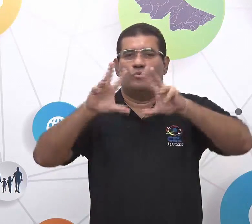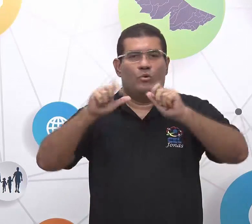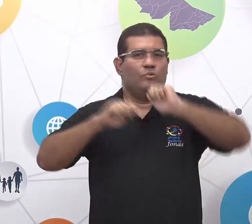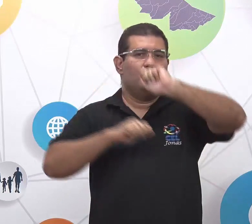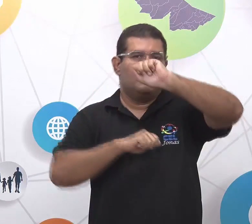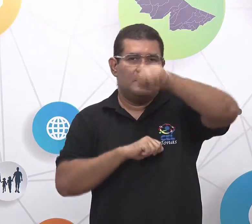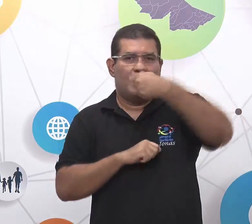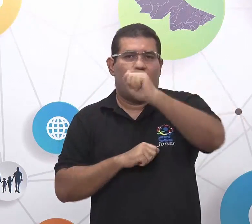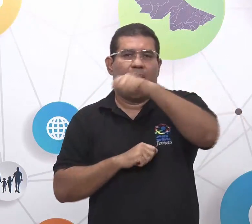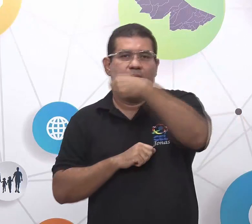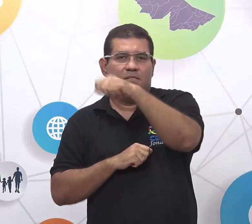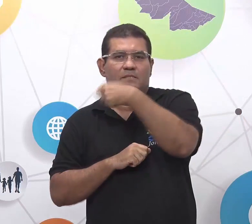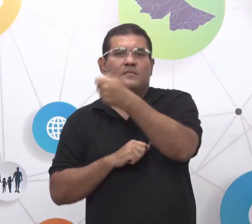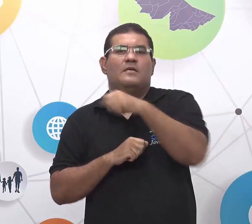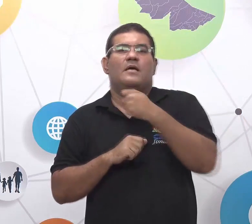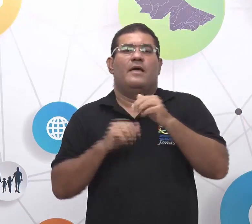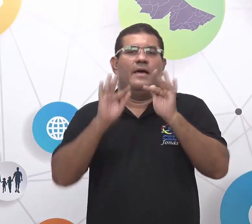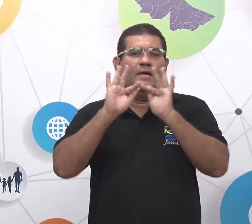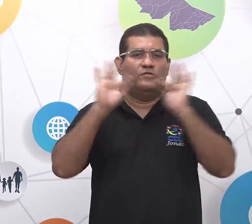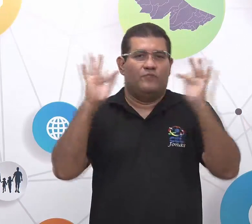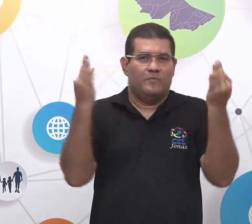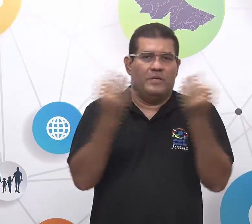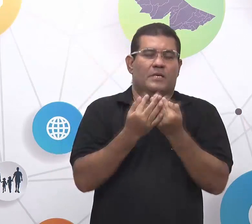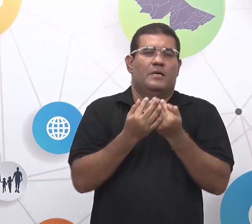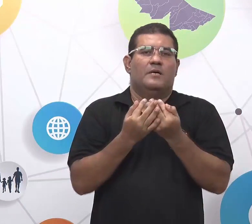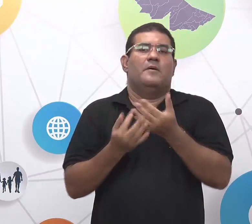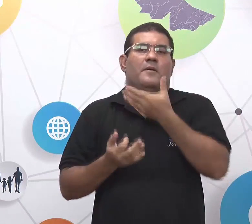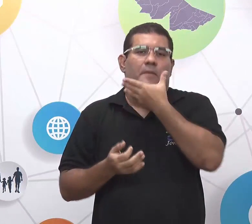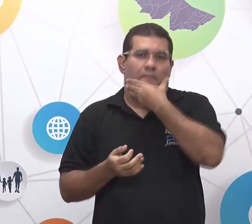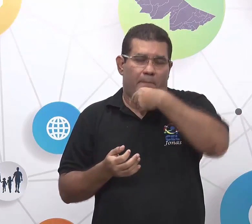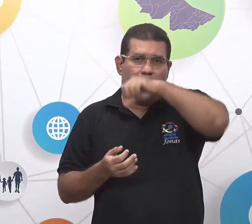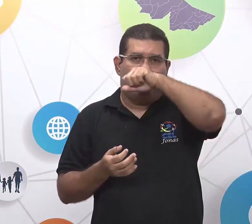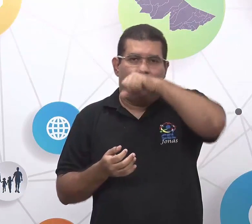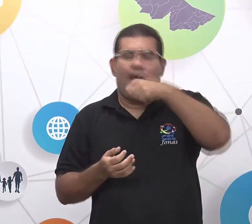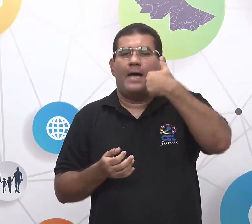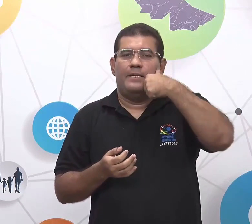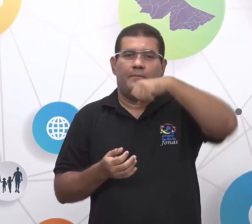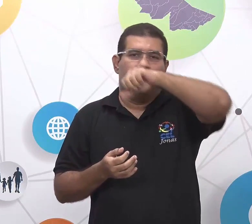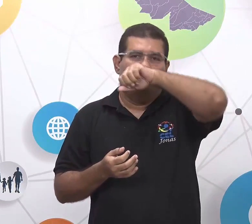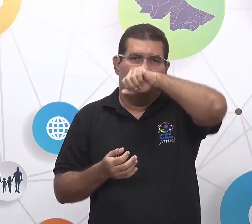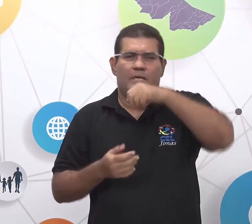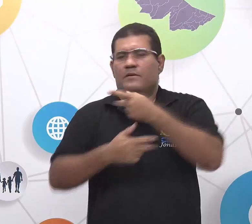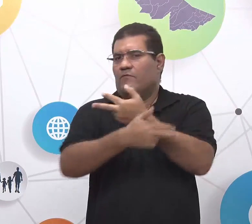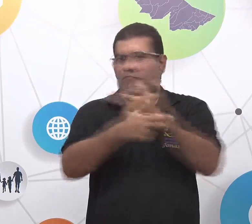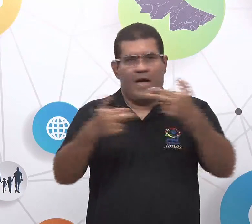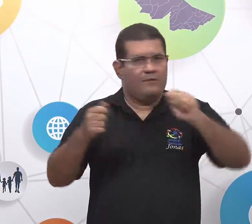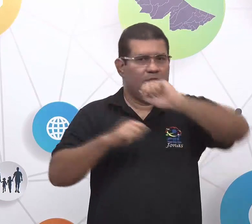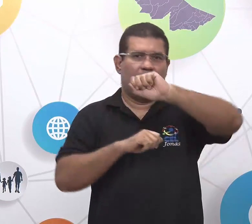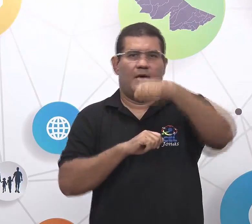todos os sinais é de família pai mãe vários